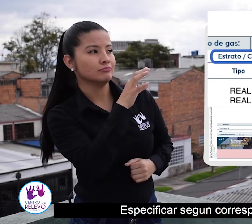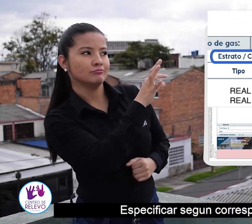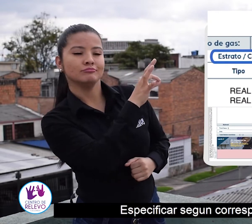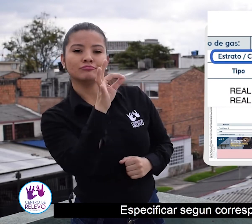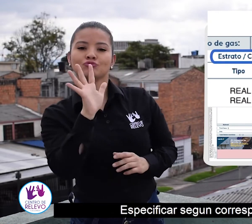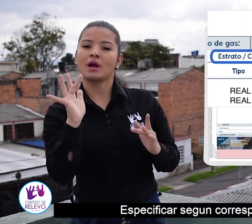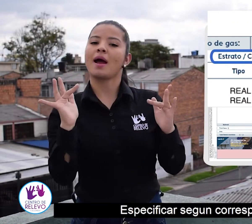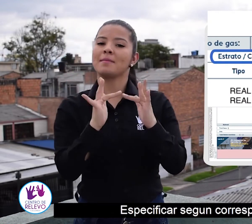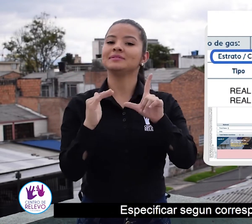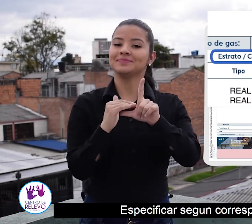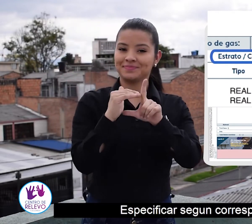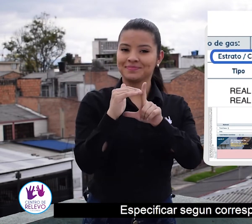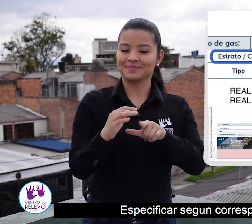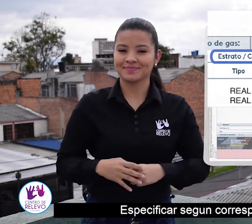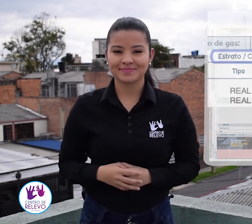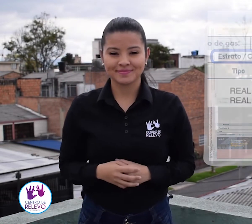Especificar según corresponda.